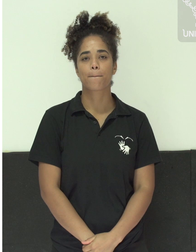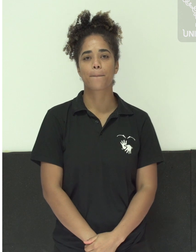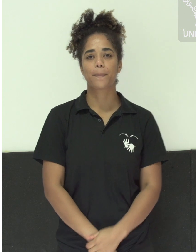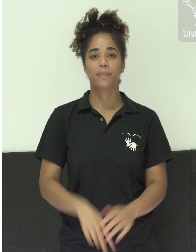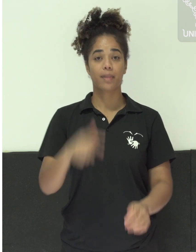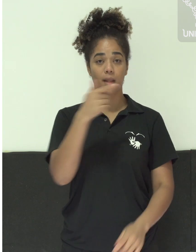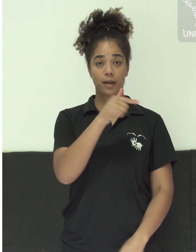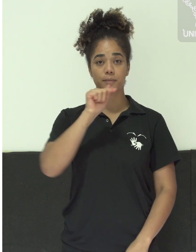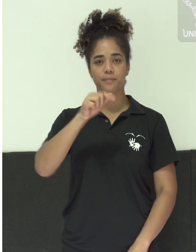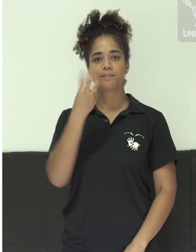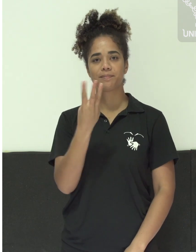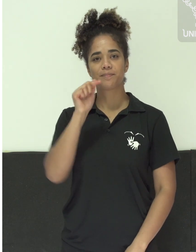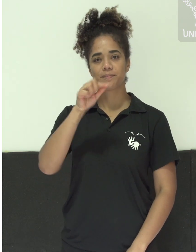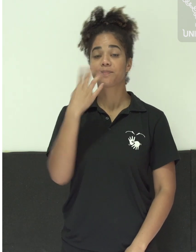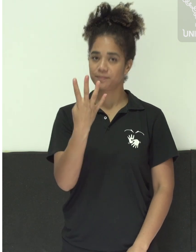7.3.4.